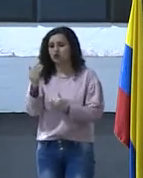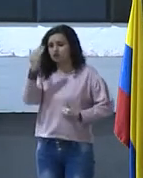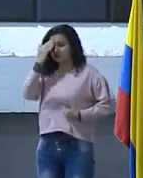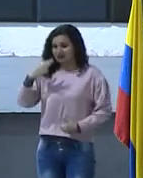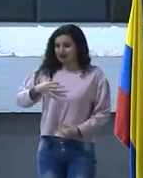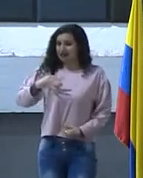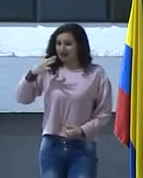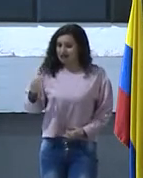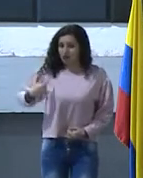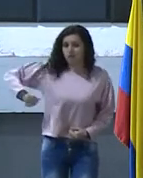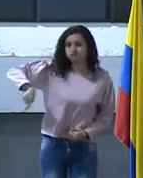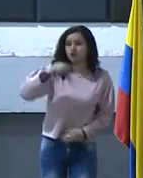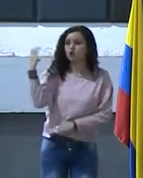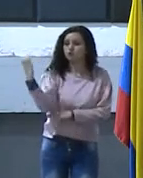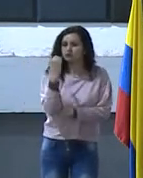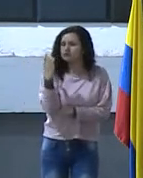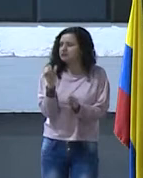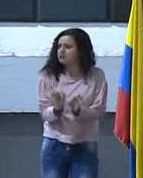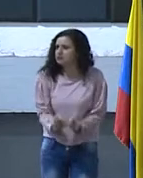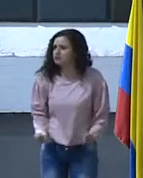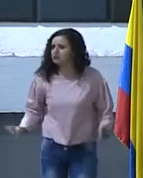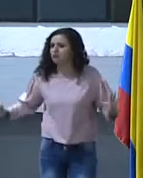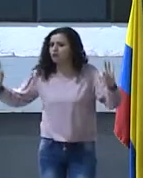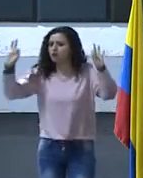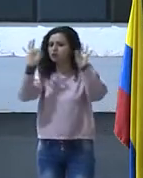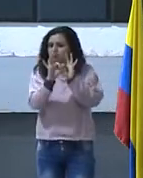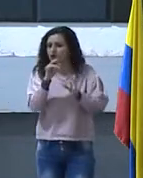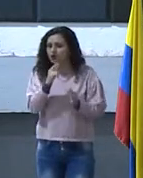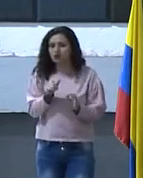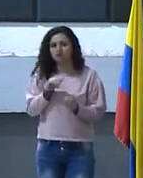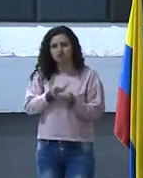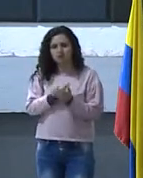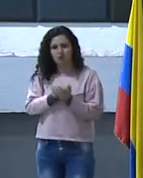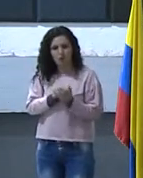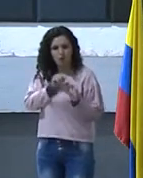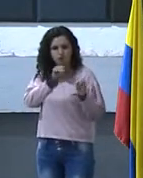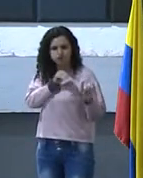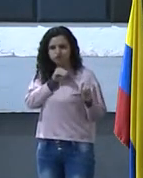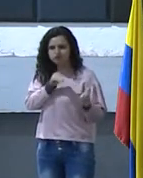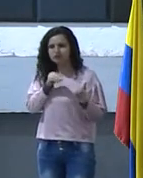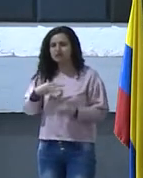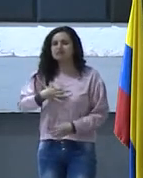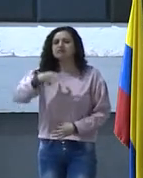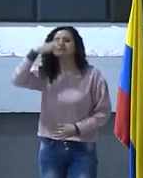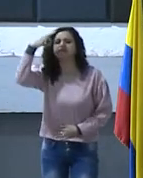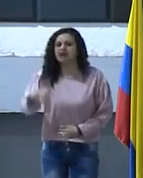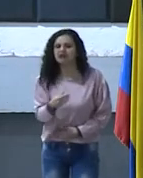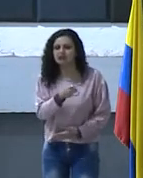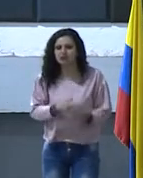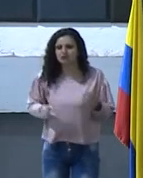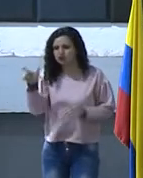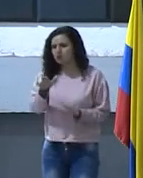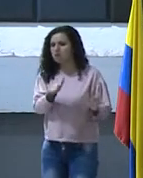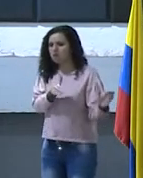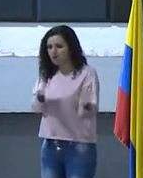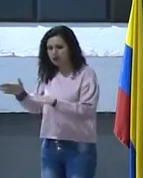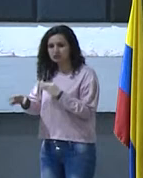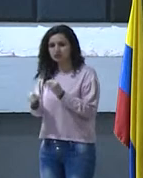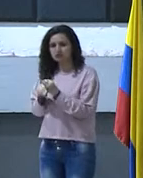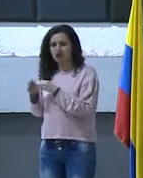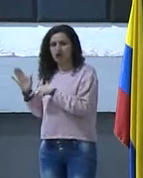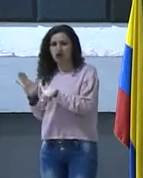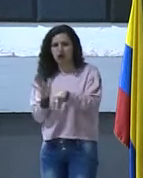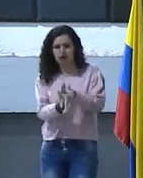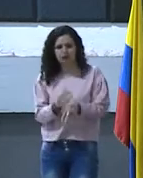siguen siendo indispensables las lecciones de dignidad de todas las personas desaparecidas y desplazadas